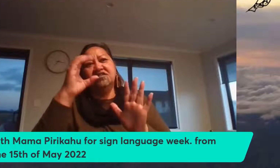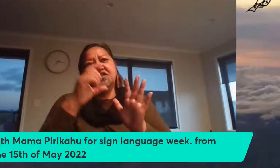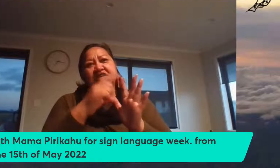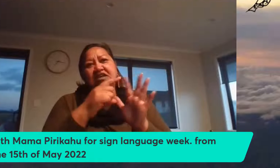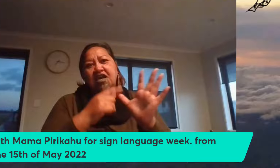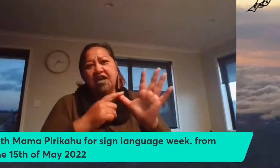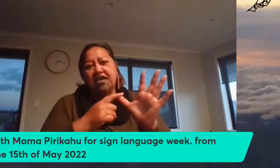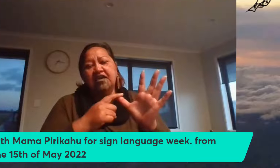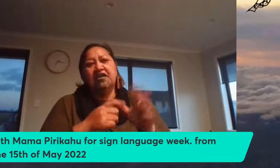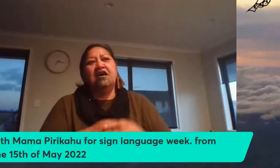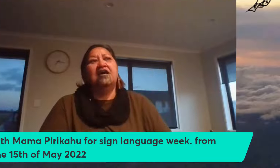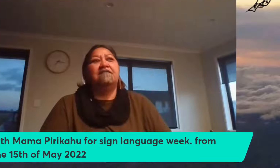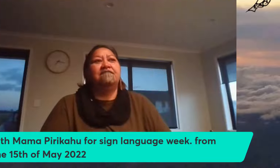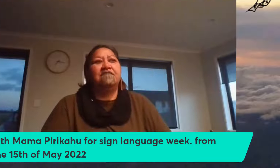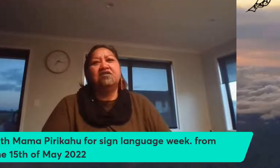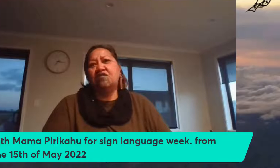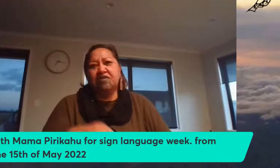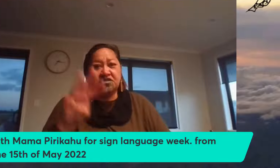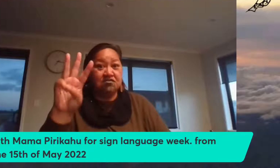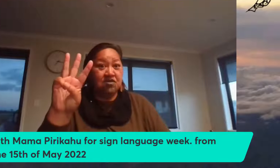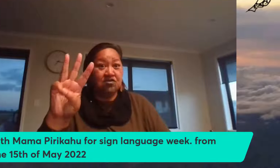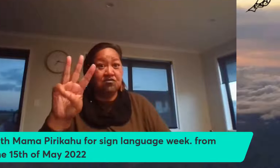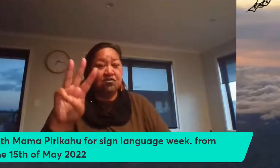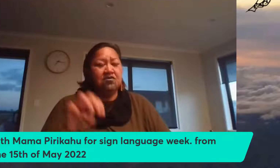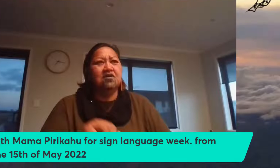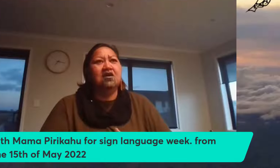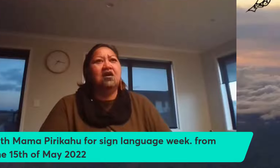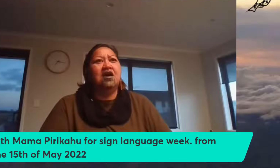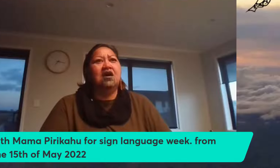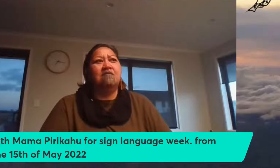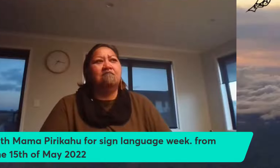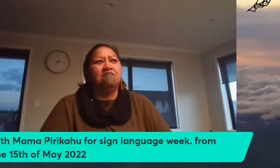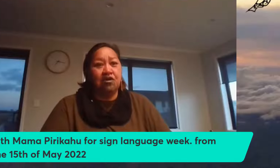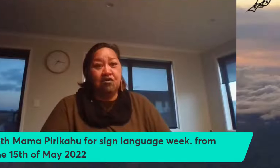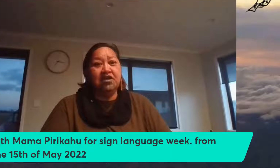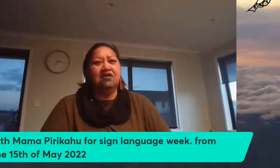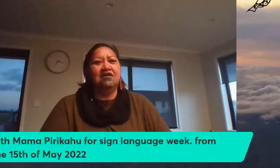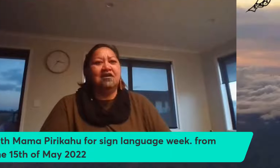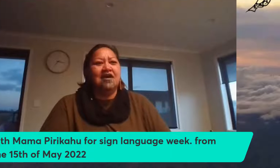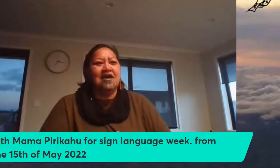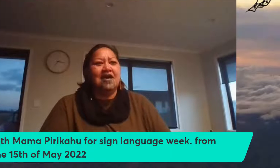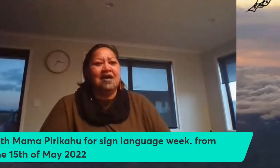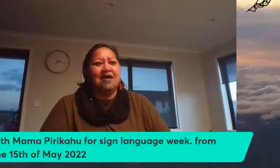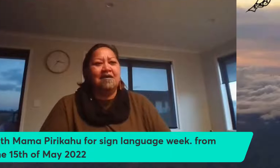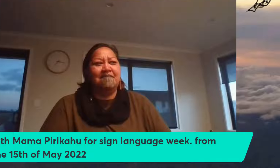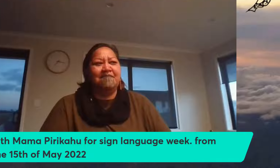o NCEA, te taumata tuatoru. Heoi,